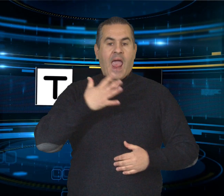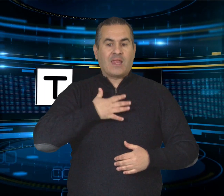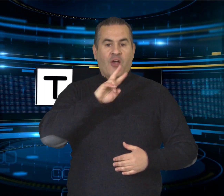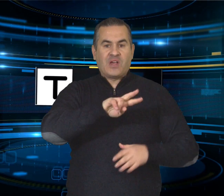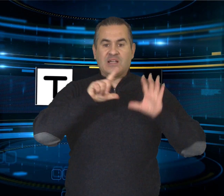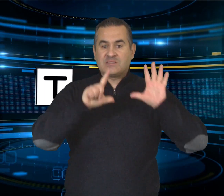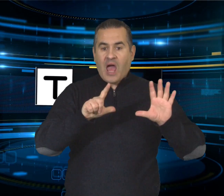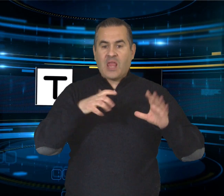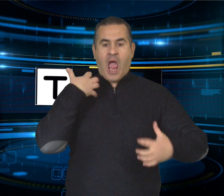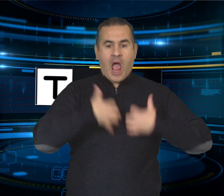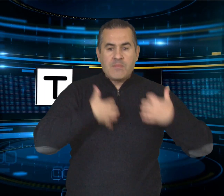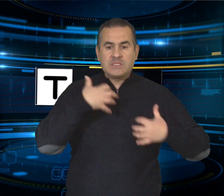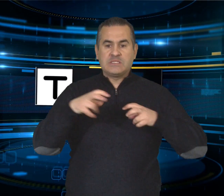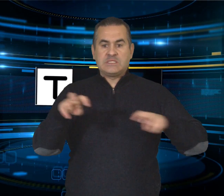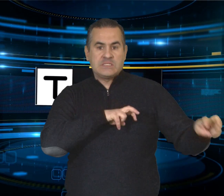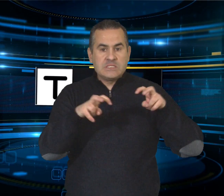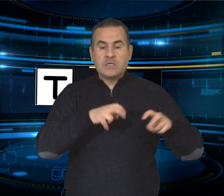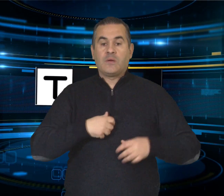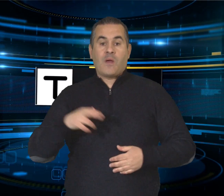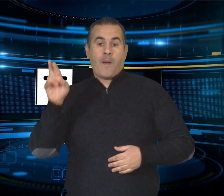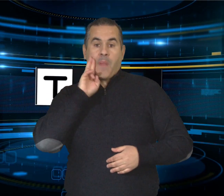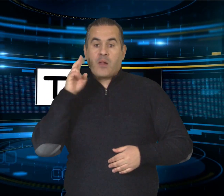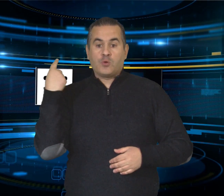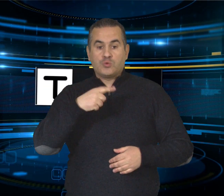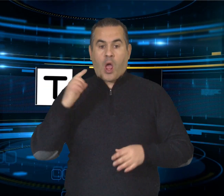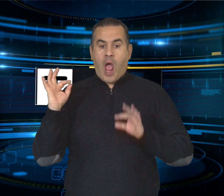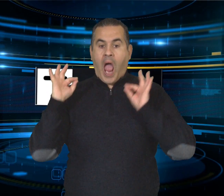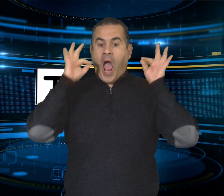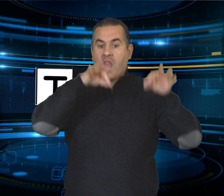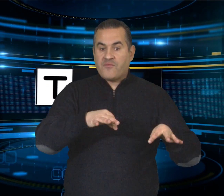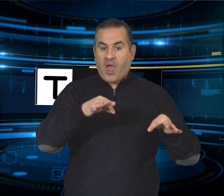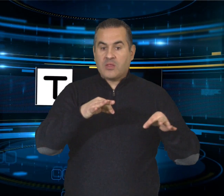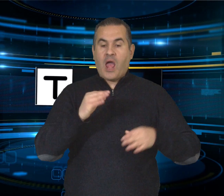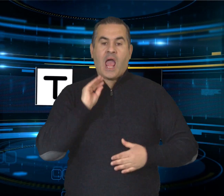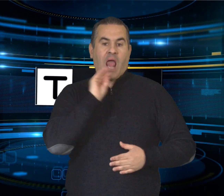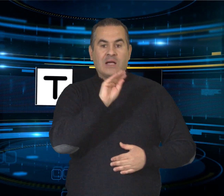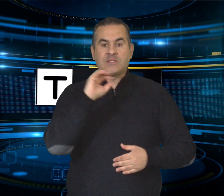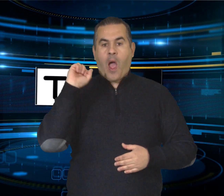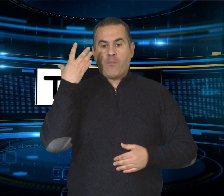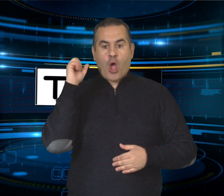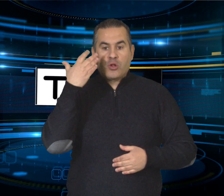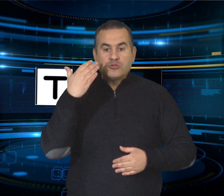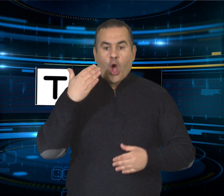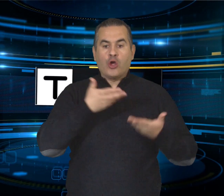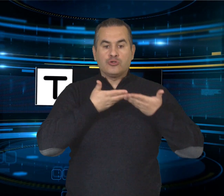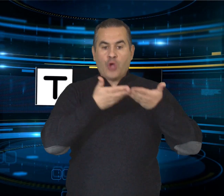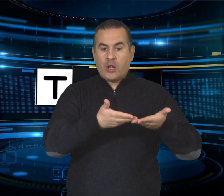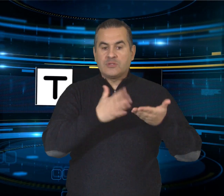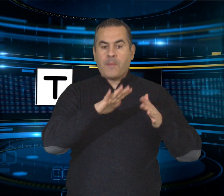preso da terra un bastone di ginepro e con forza inaudita ha colpito alla testa il padre. L'uomo è caduto esanime con una profonda ferita.